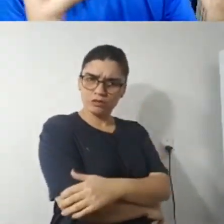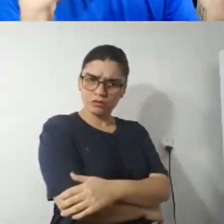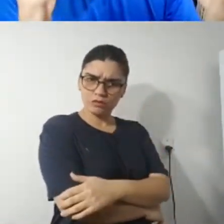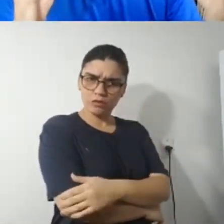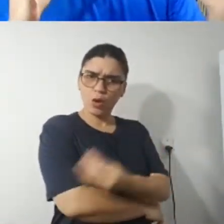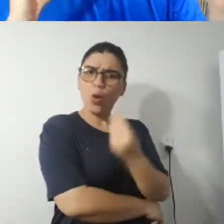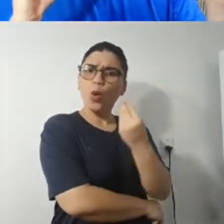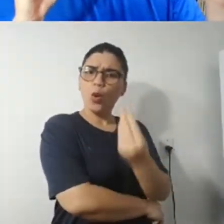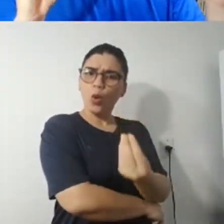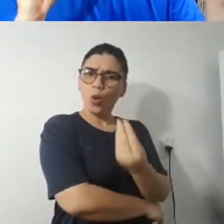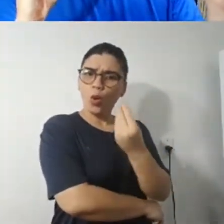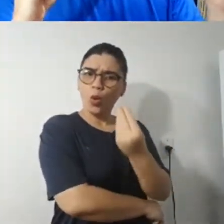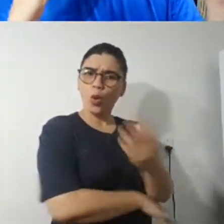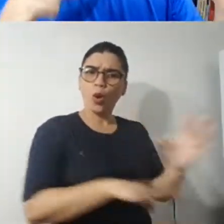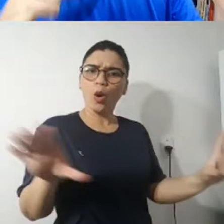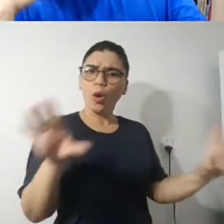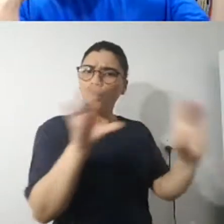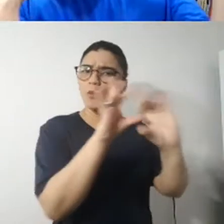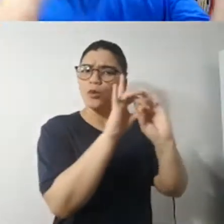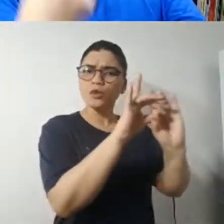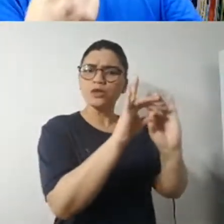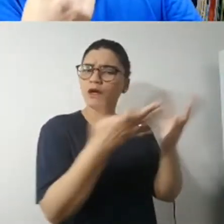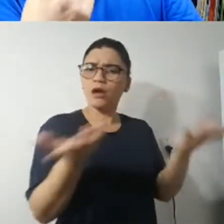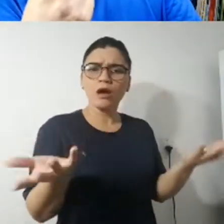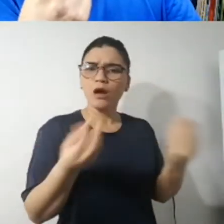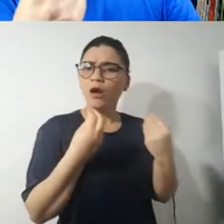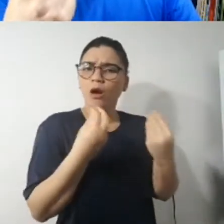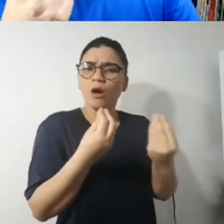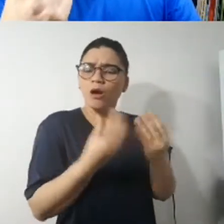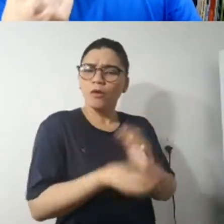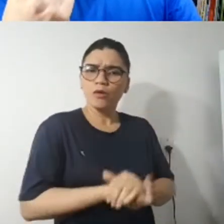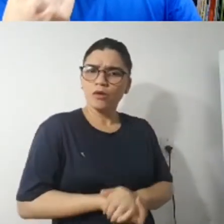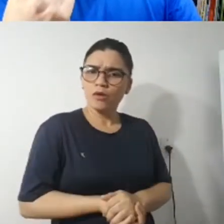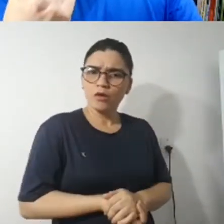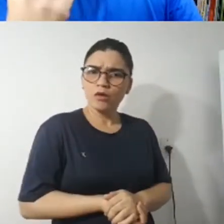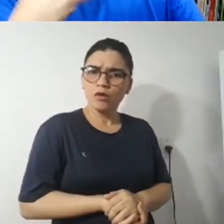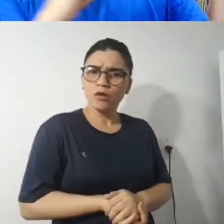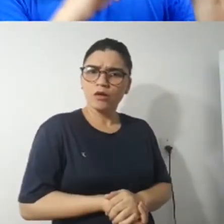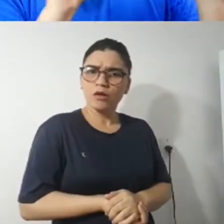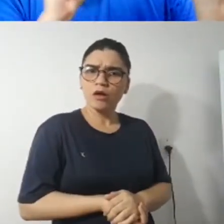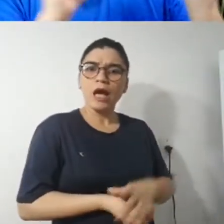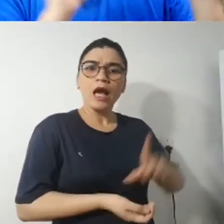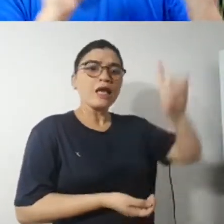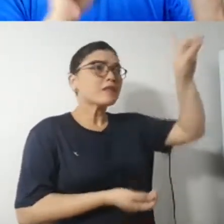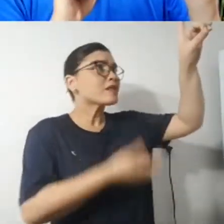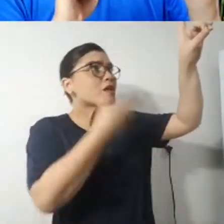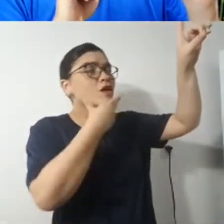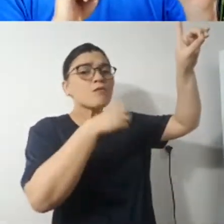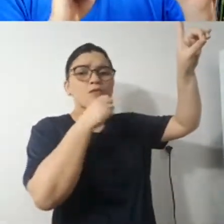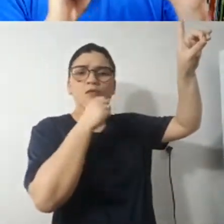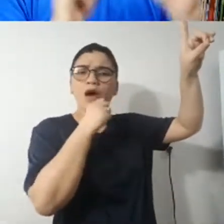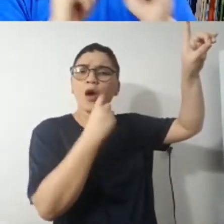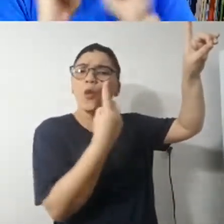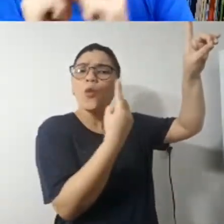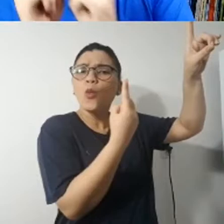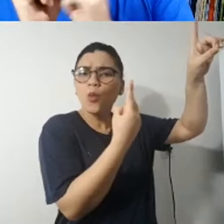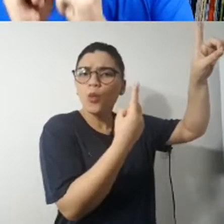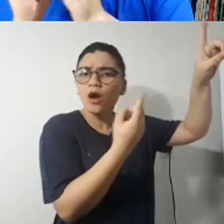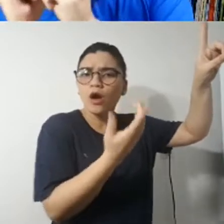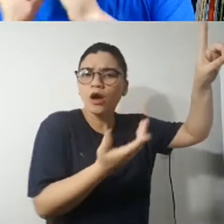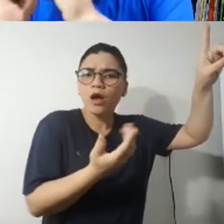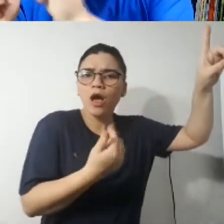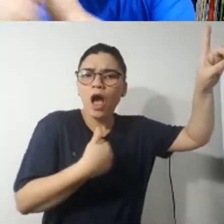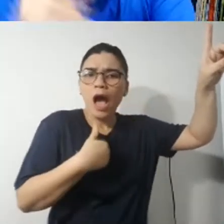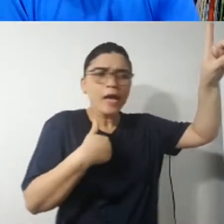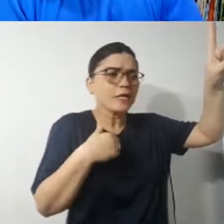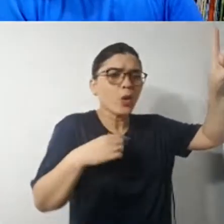quem não tem o mesmo pai que eu e eu não estou sintonizado com quem é minha